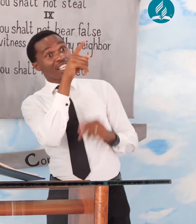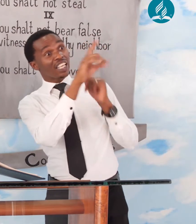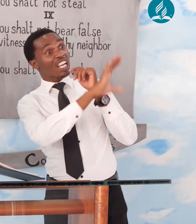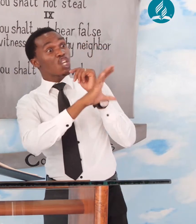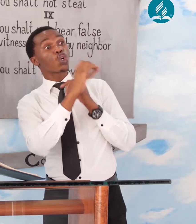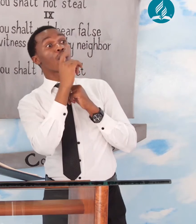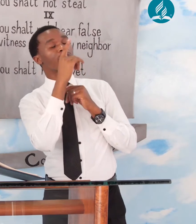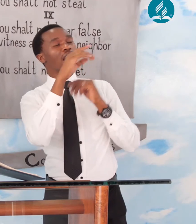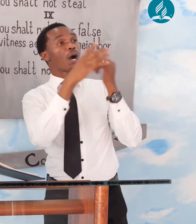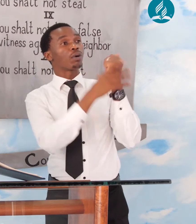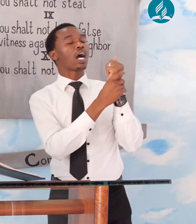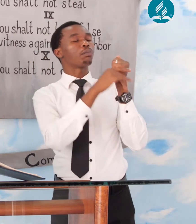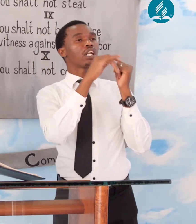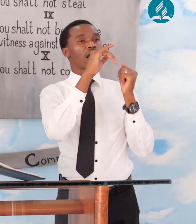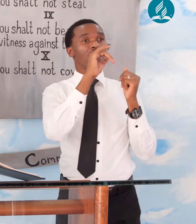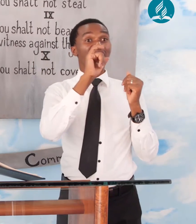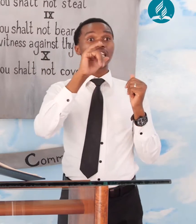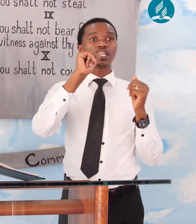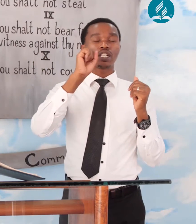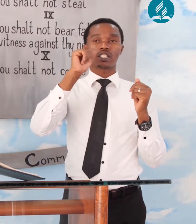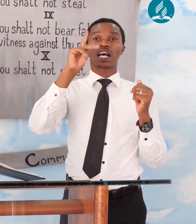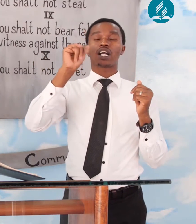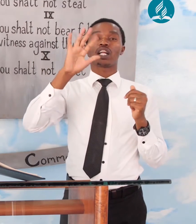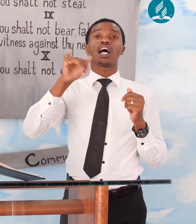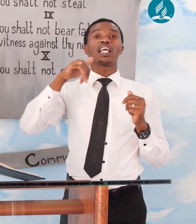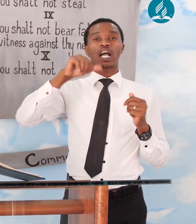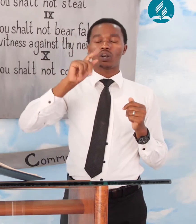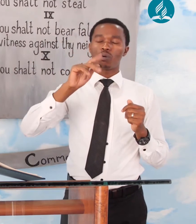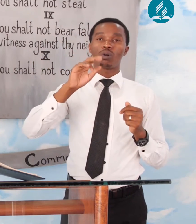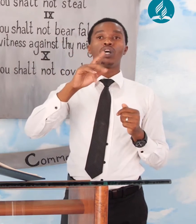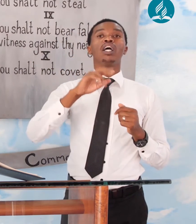Yakobo ntinzagiha urubyaro rwawe none